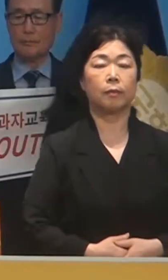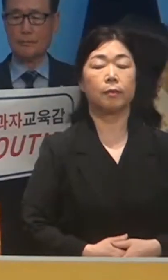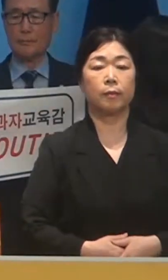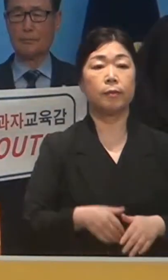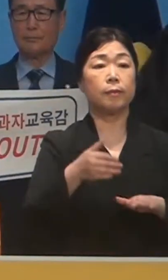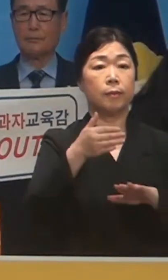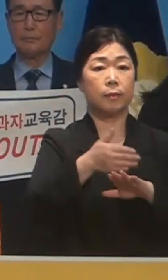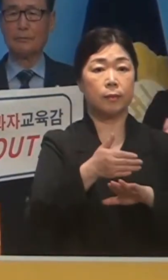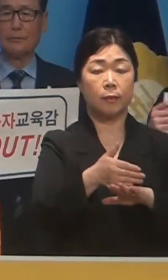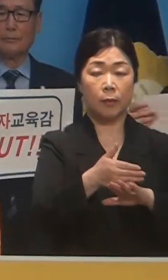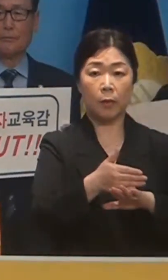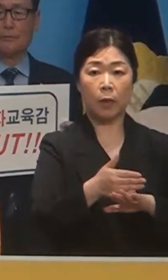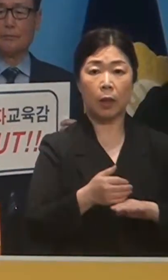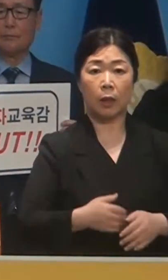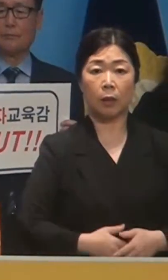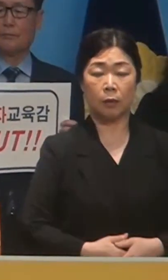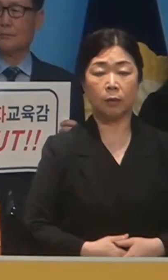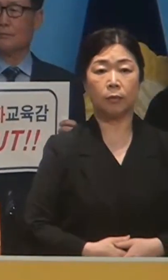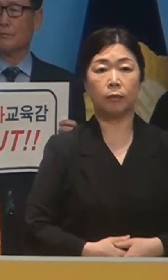감사합니다.